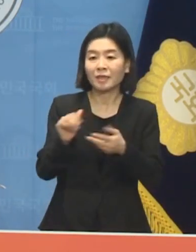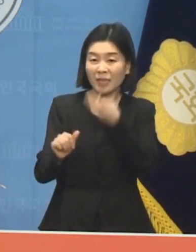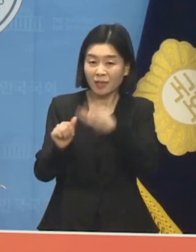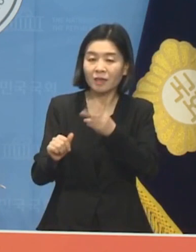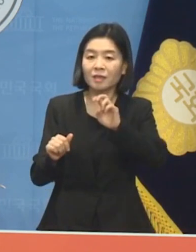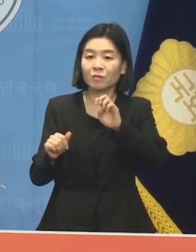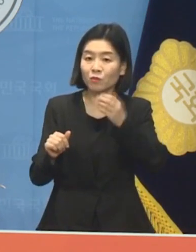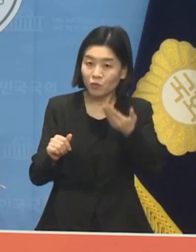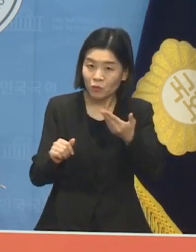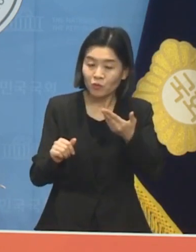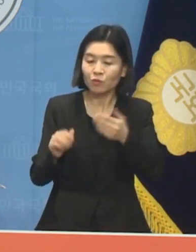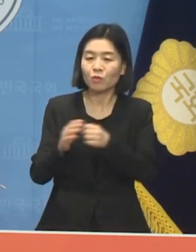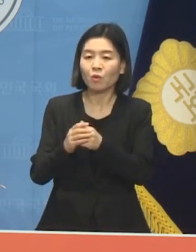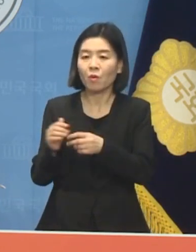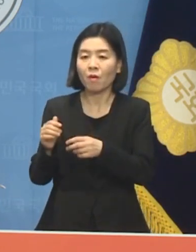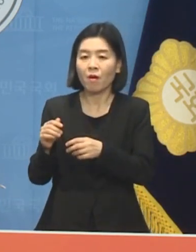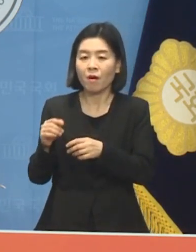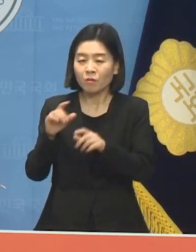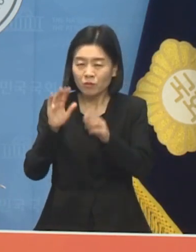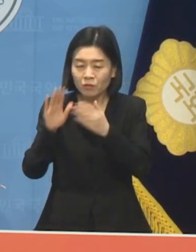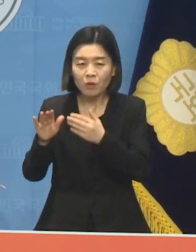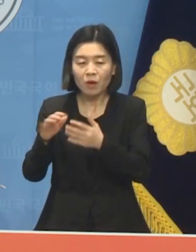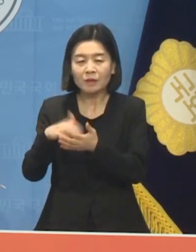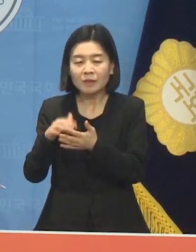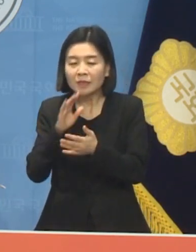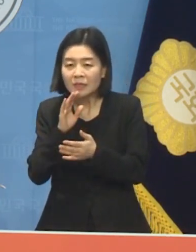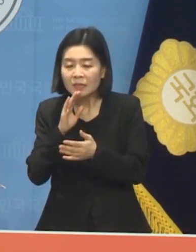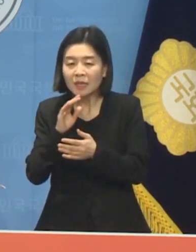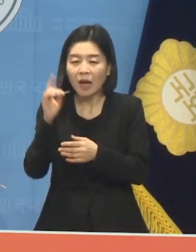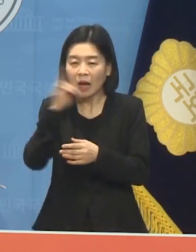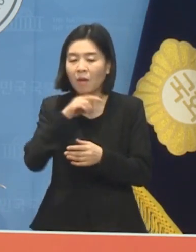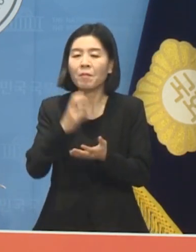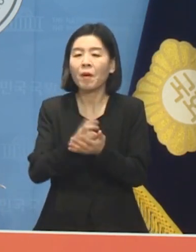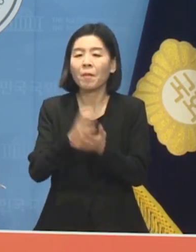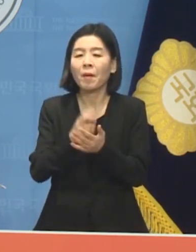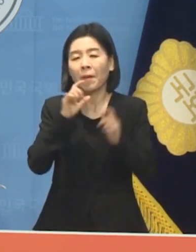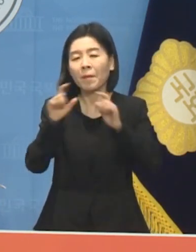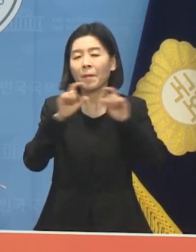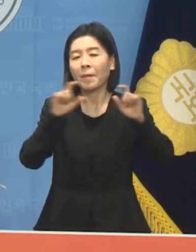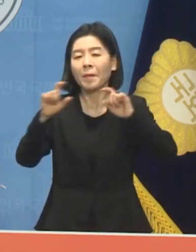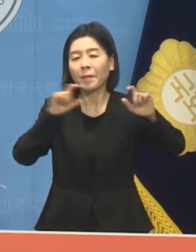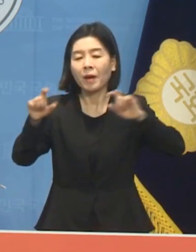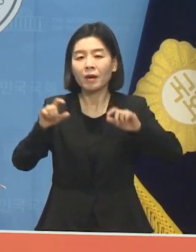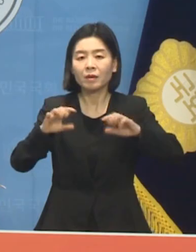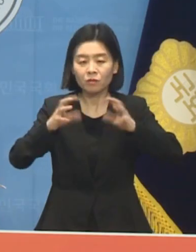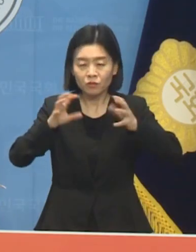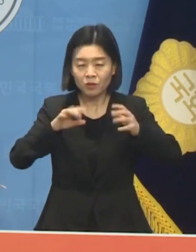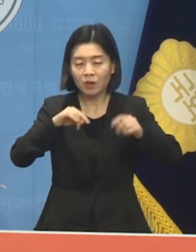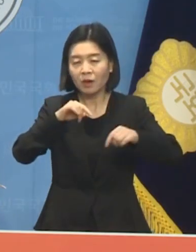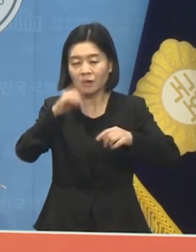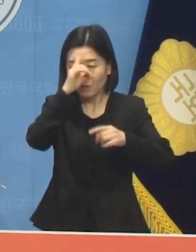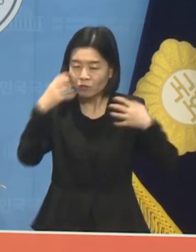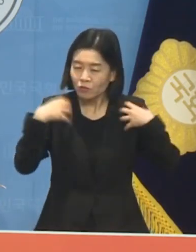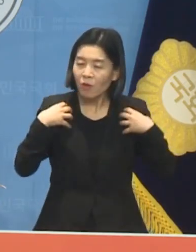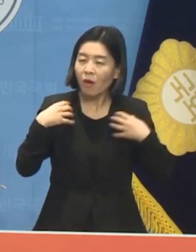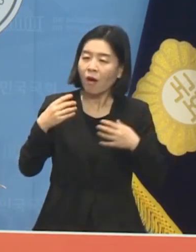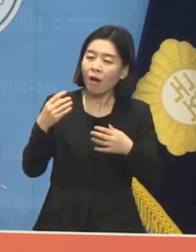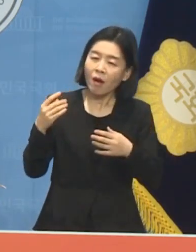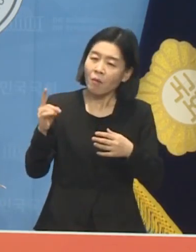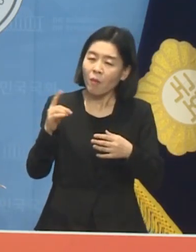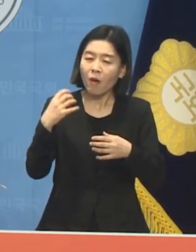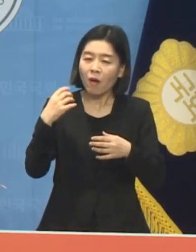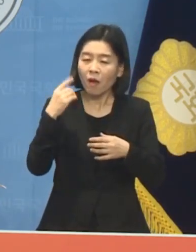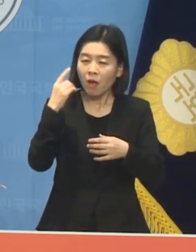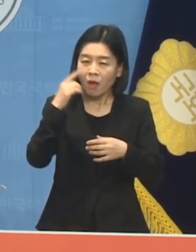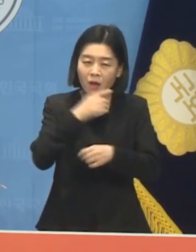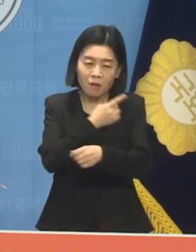입법을 남발했다. 진짜 내란죄를 저지르며 국정을 마비시켜 무정부 상태를 만들고 국가를 파멸의